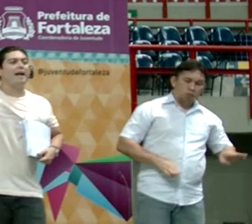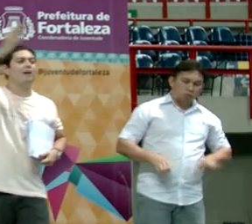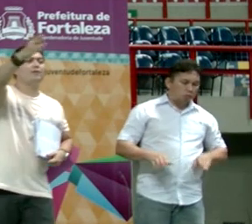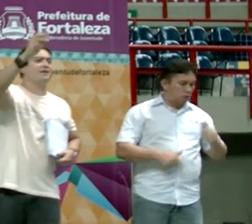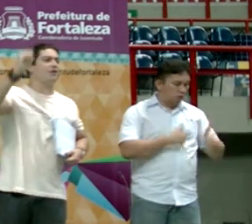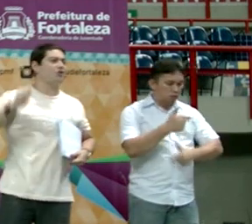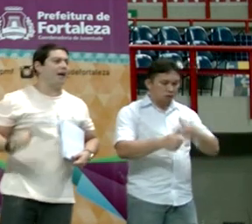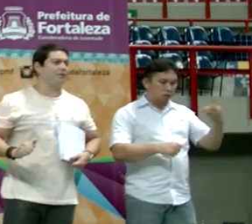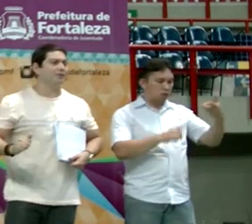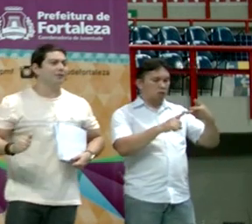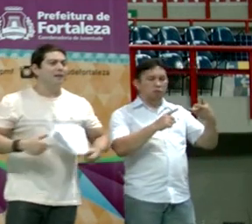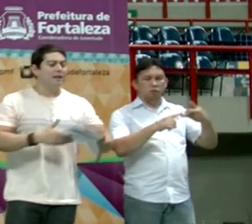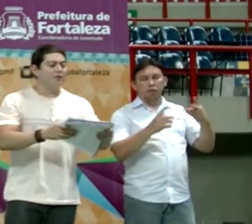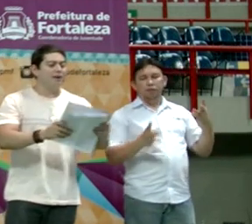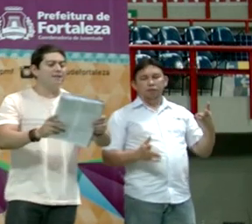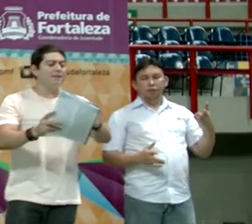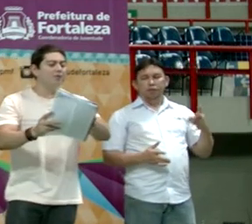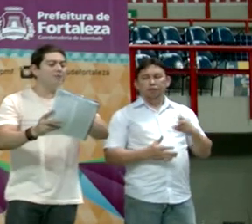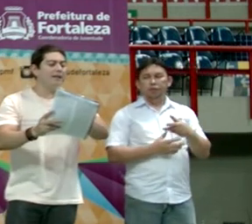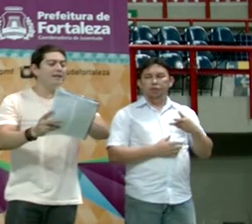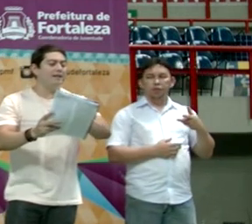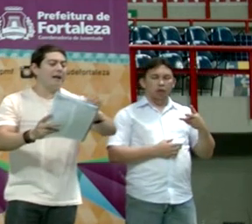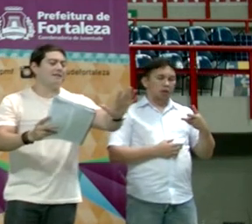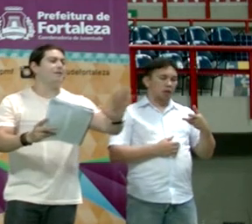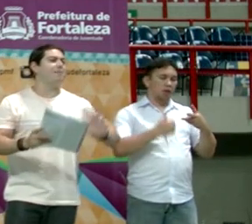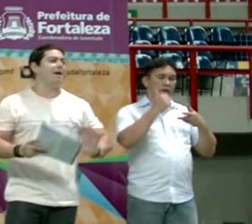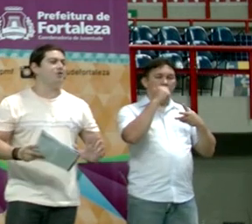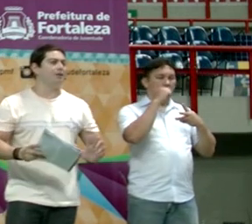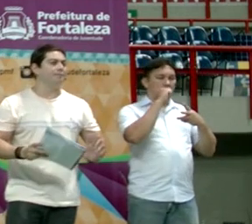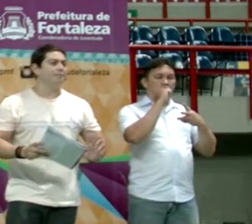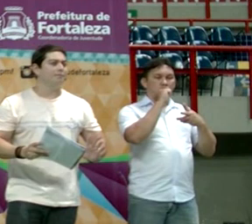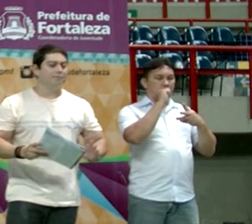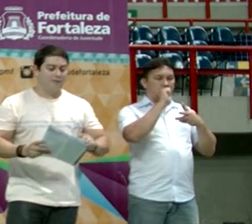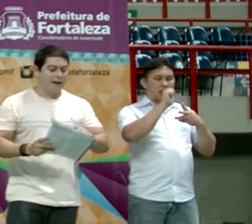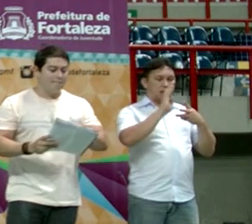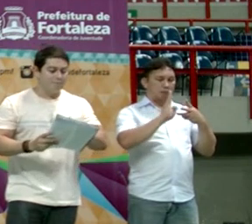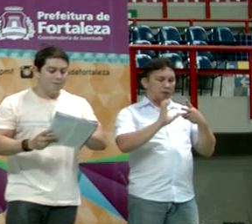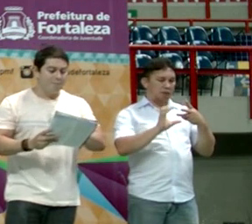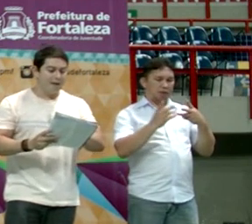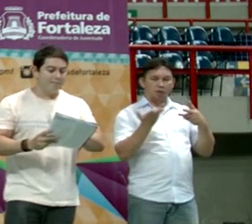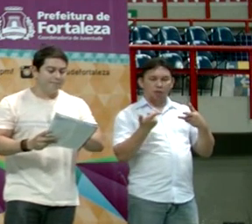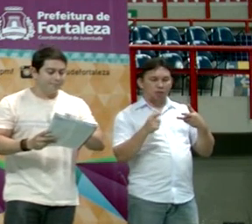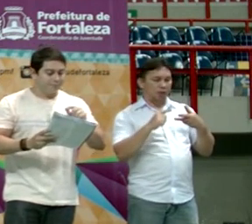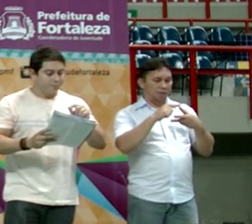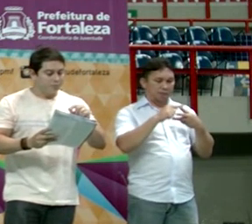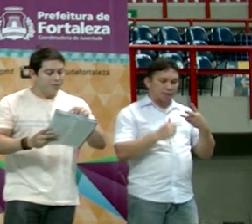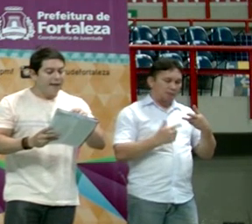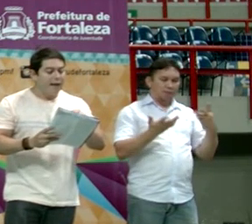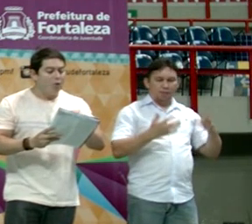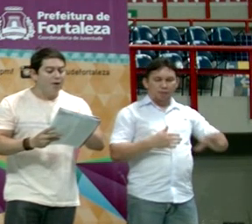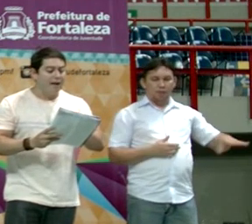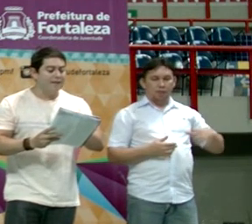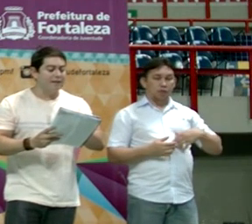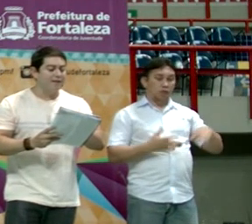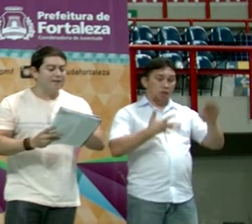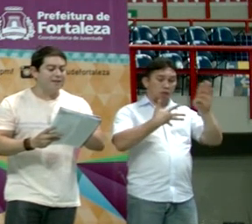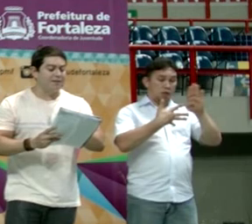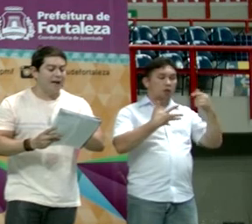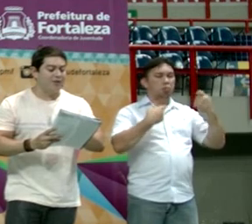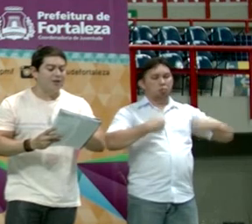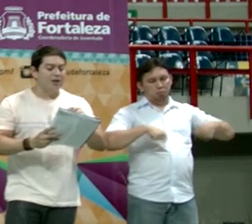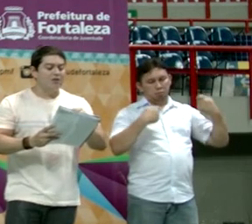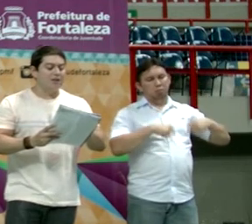sobrou é o terceiro estado. Então eles não têm classe média, tá? B,